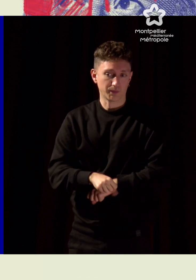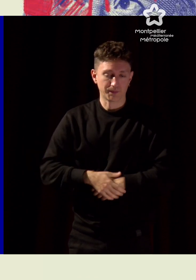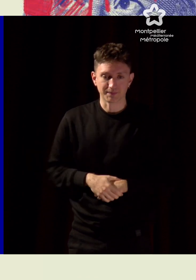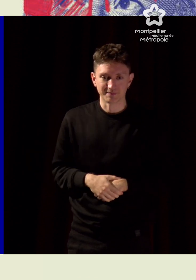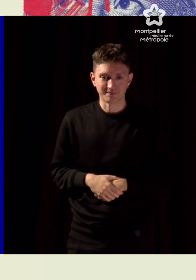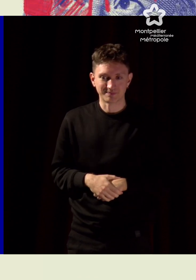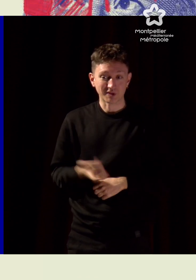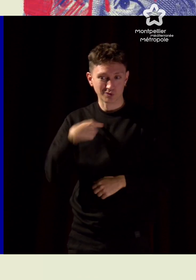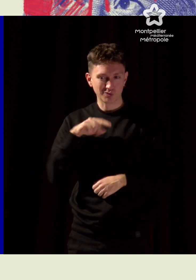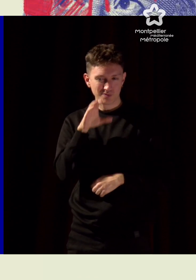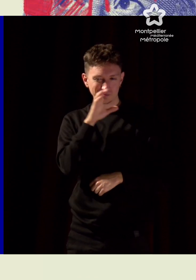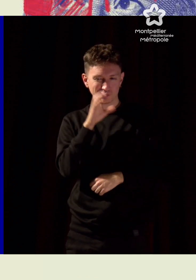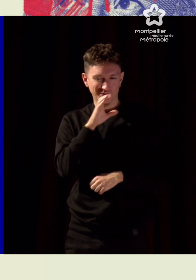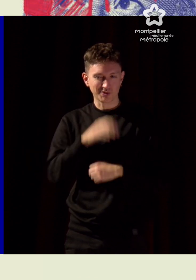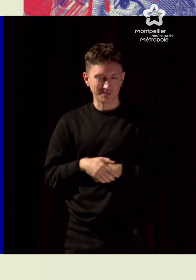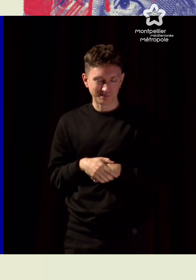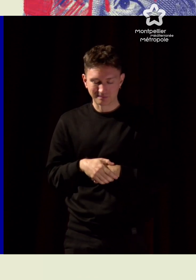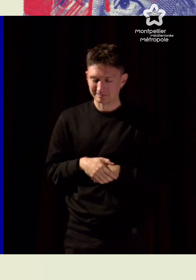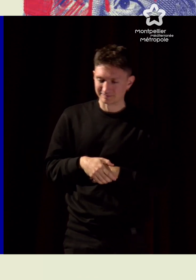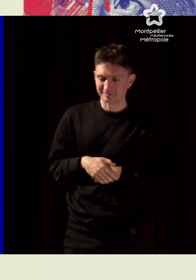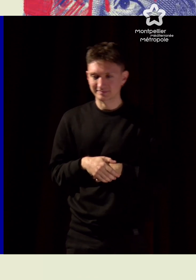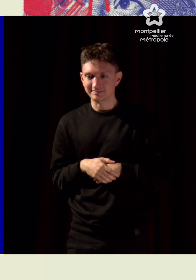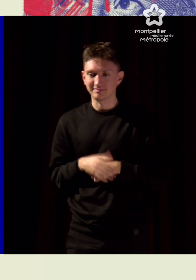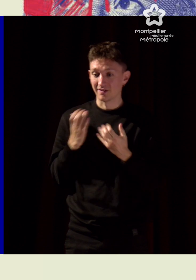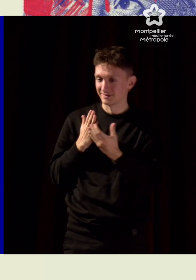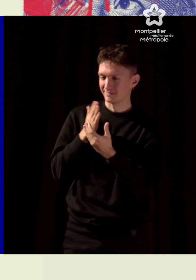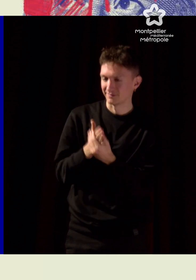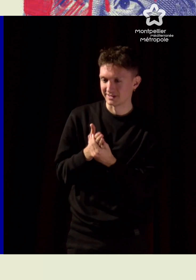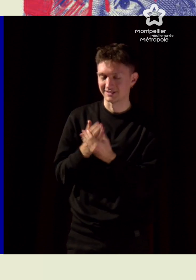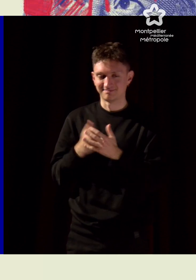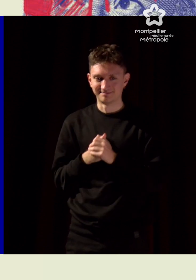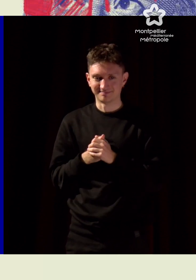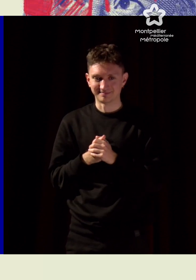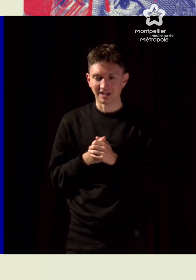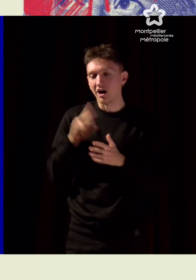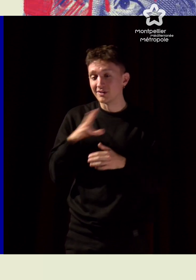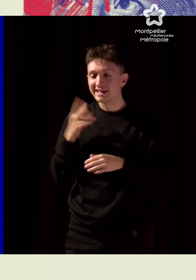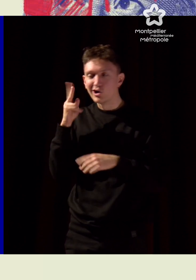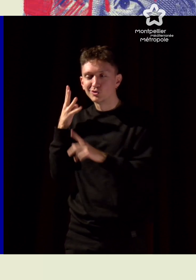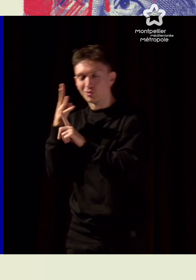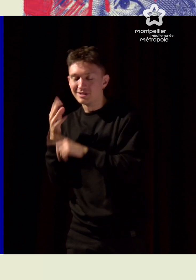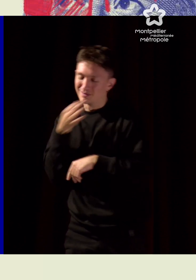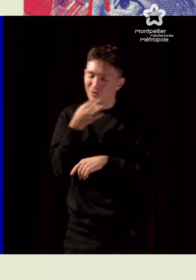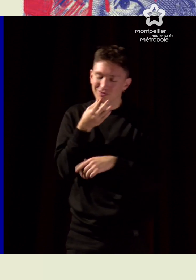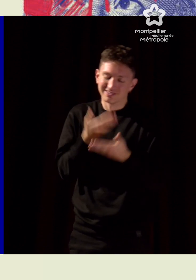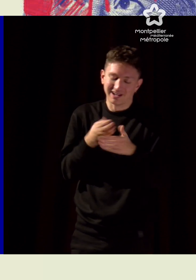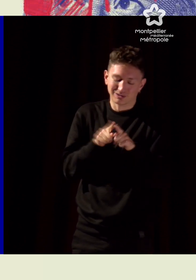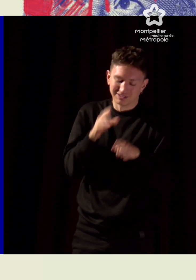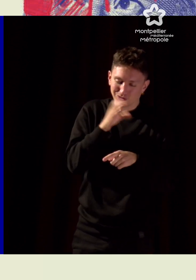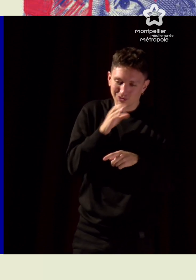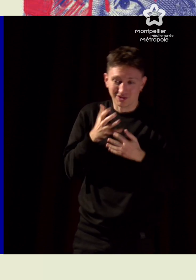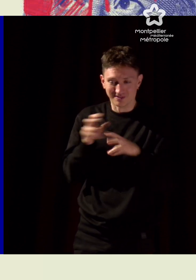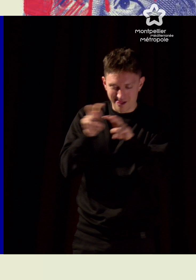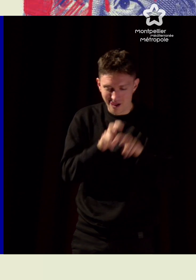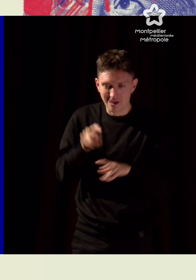aller regarder ça. Non, on avait monté d'autres projets. Mais en passant, on s'est dit, on va regarder ça. Et donc, on a monté des missions pour